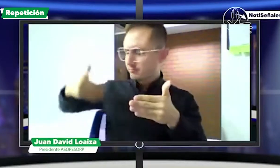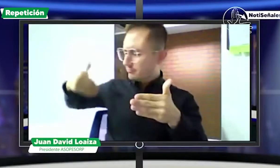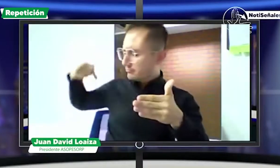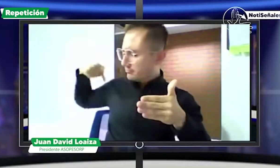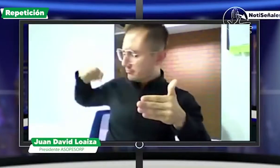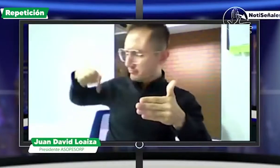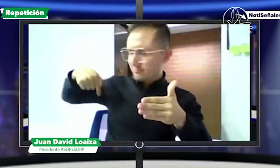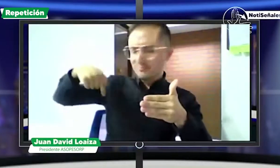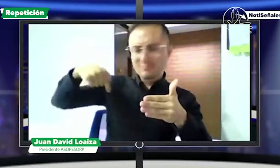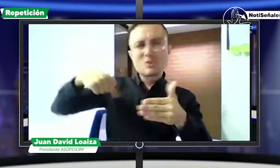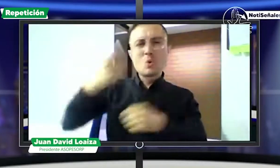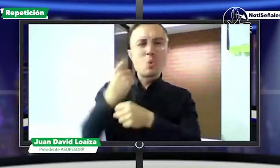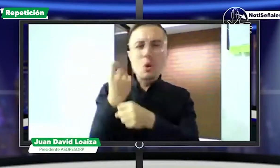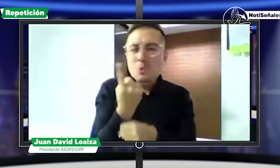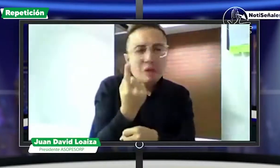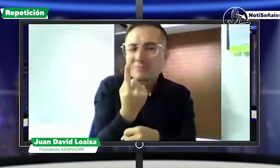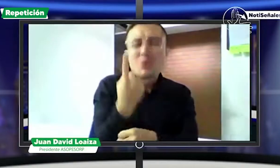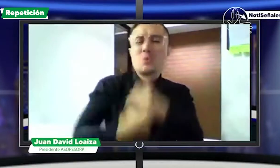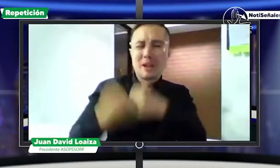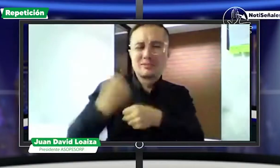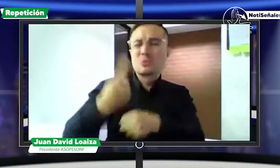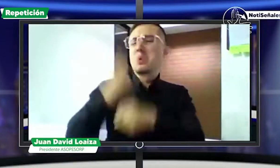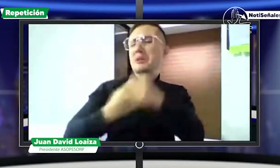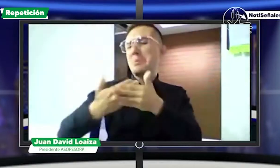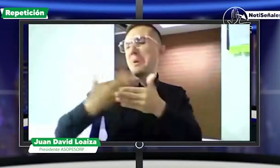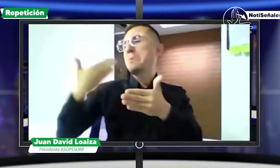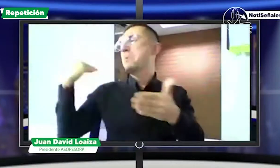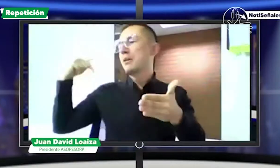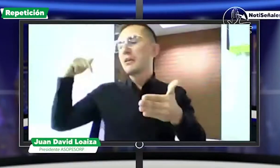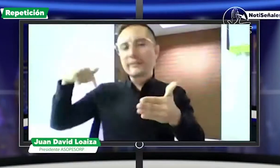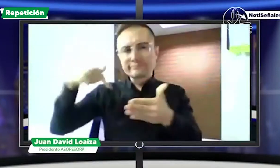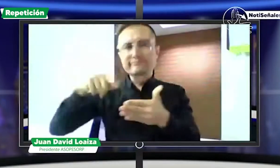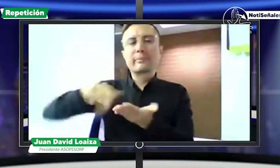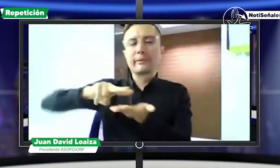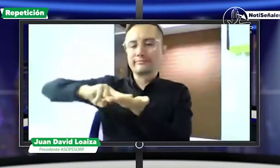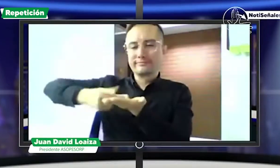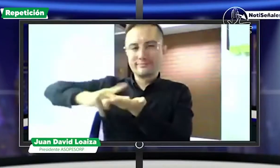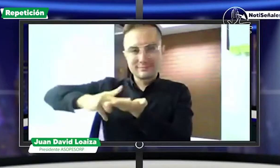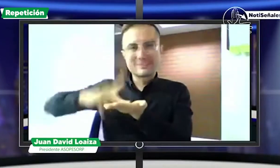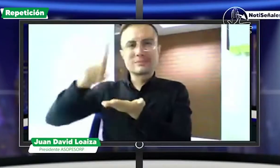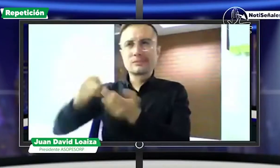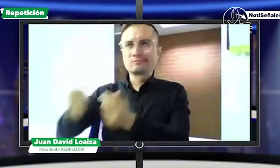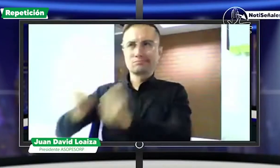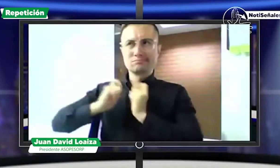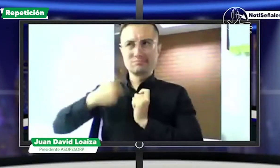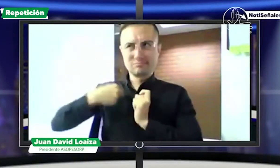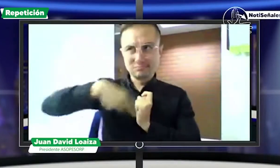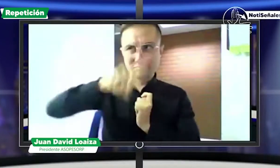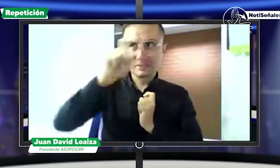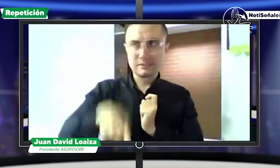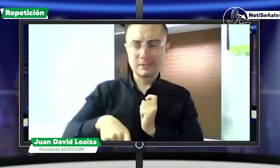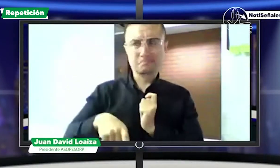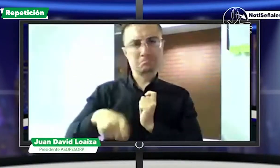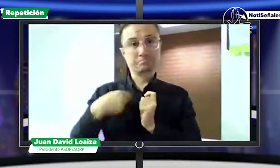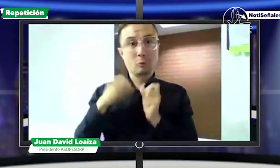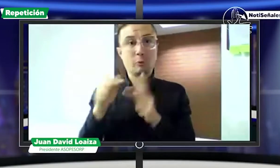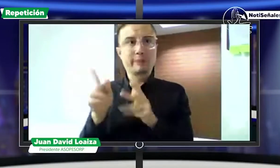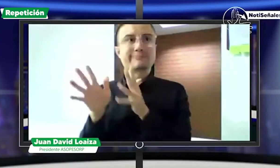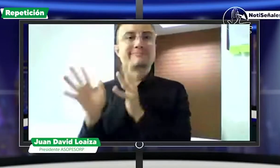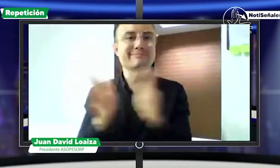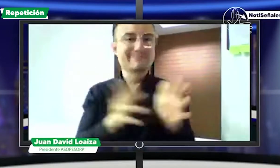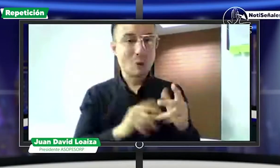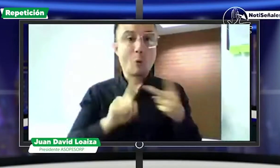de la comunidad sorda. Y parte de esos antecedentes que nosotros tenemos pues no es únicamente este